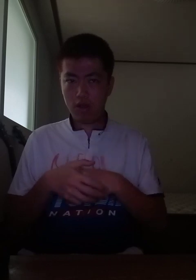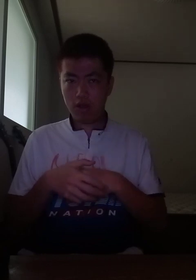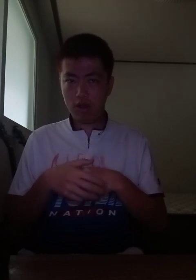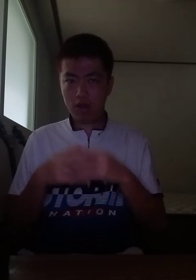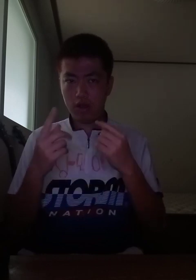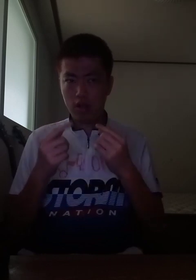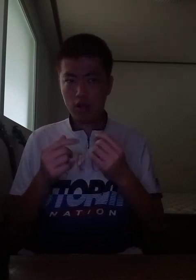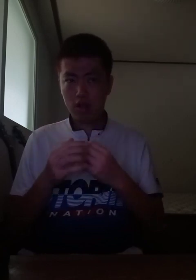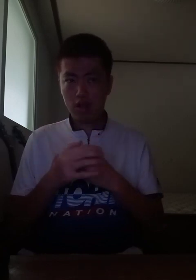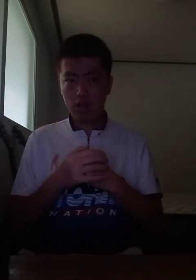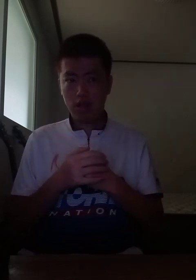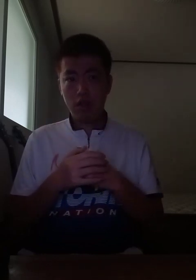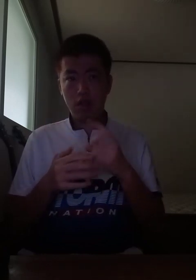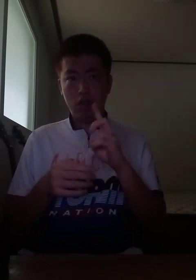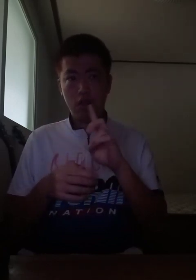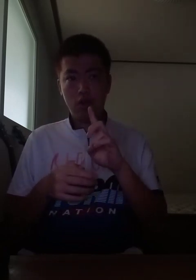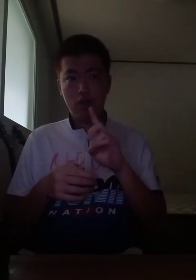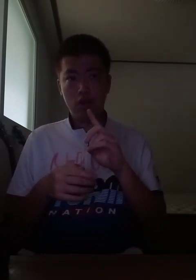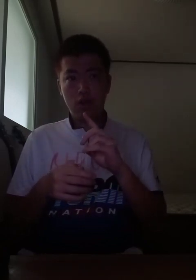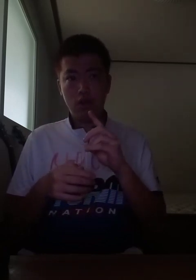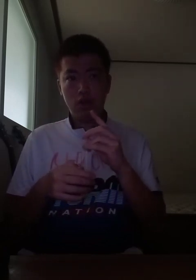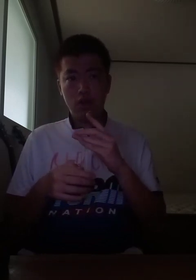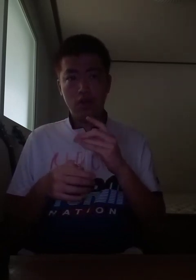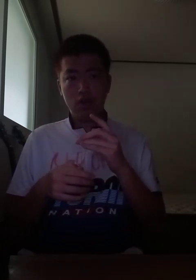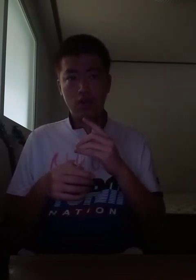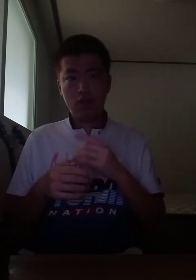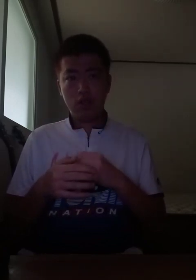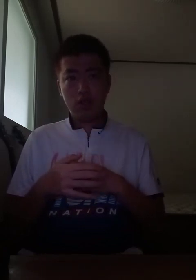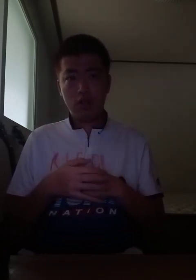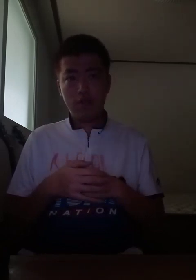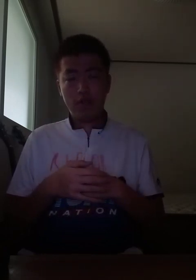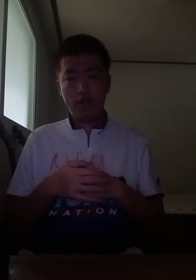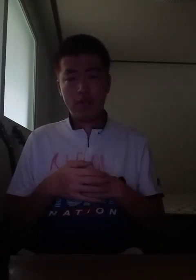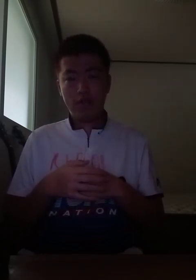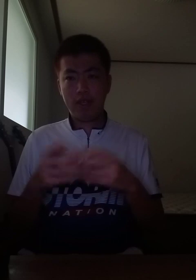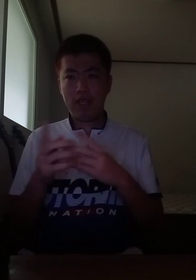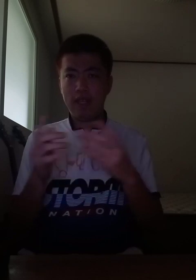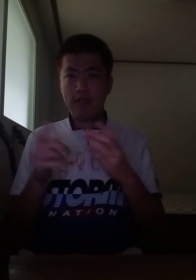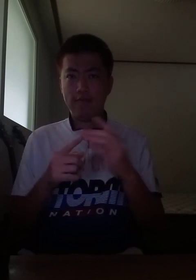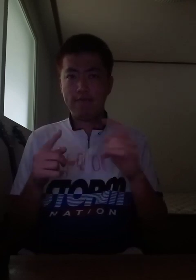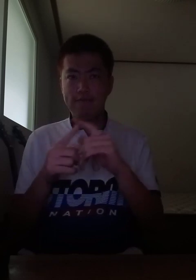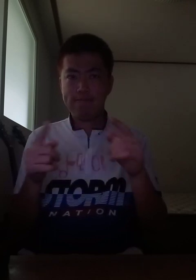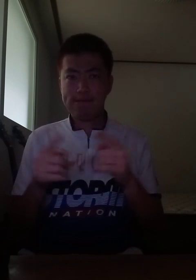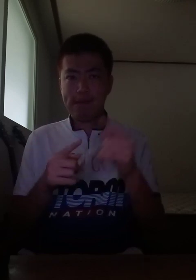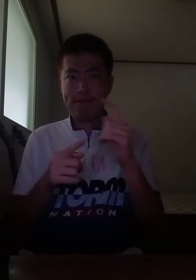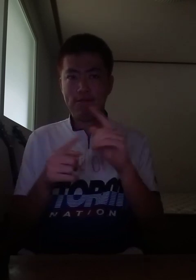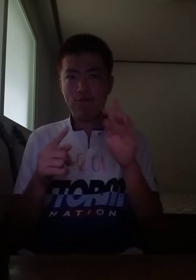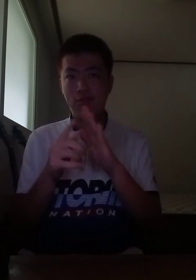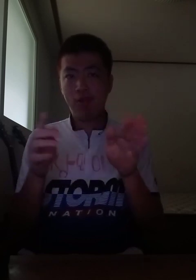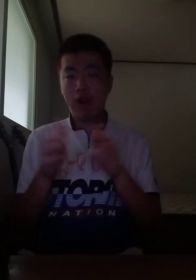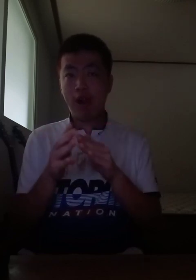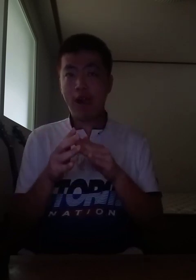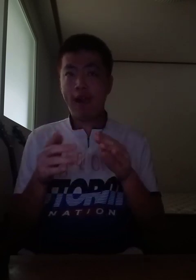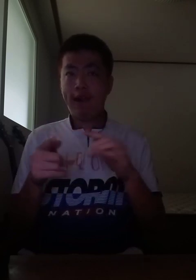네. 괜찮습니다. 어떤 분이시죠? 단, 서울시나 자치구가 운영하는 공원이 아니면